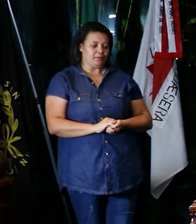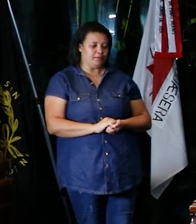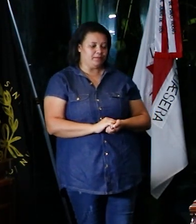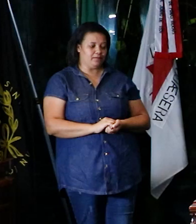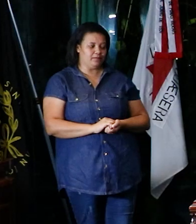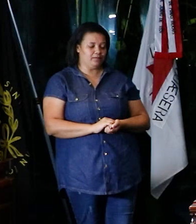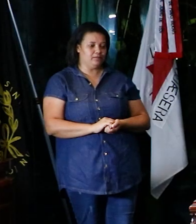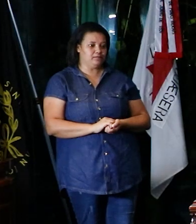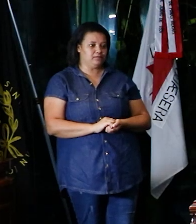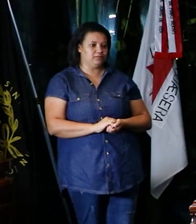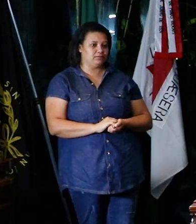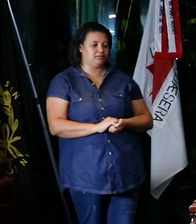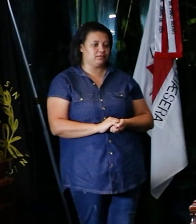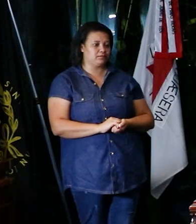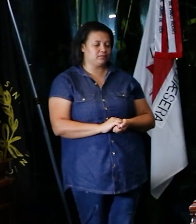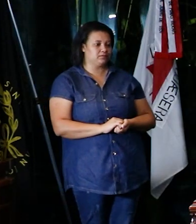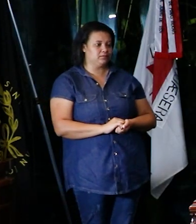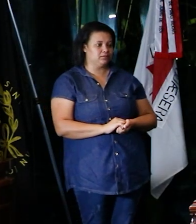o que